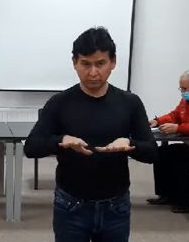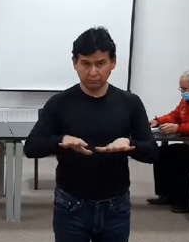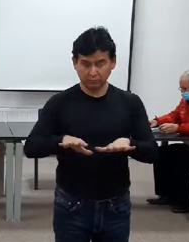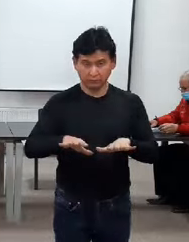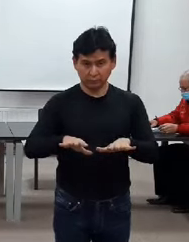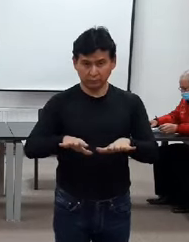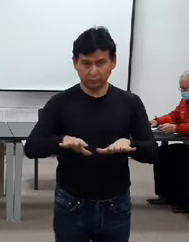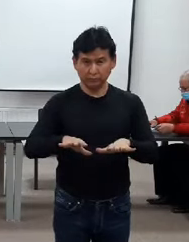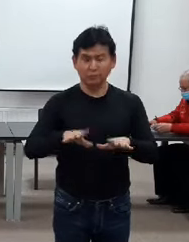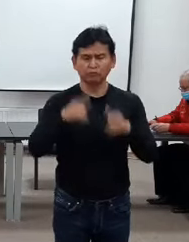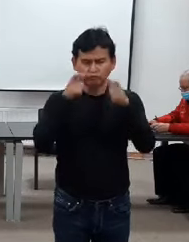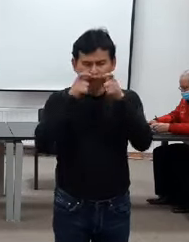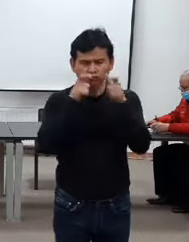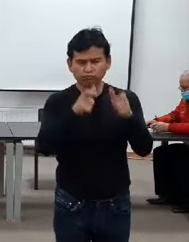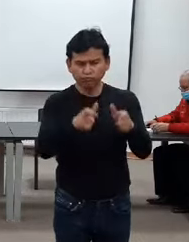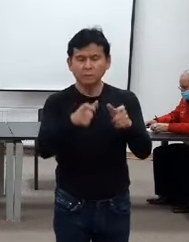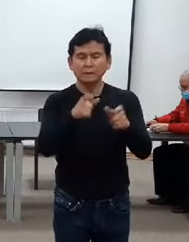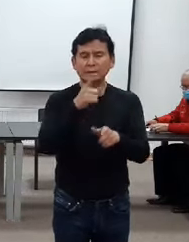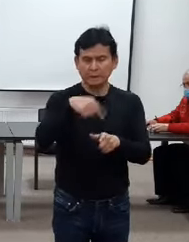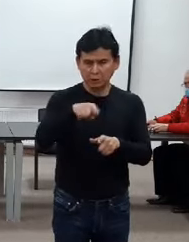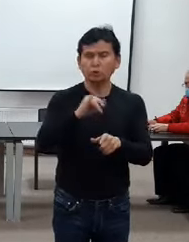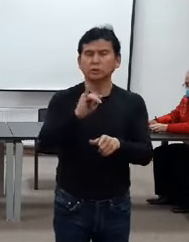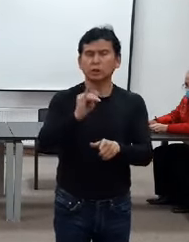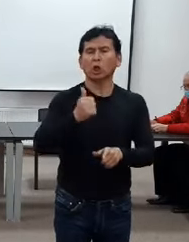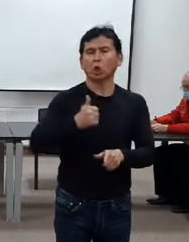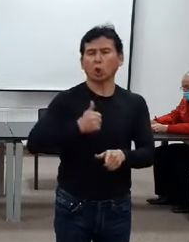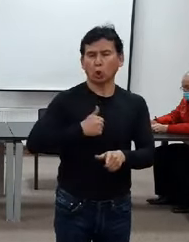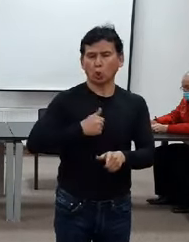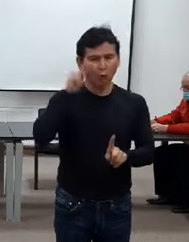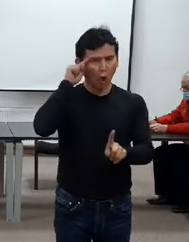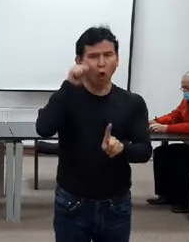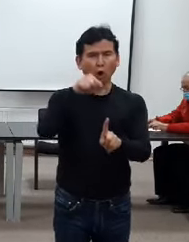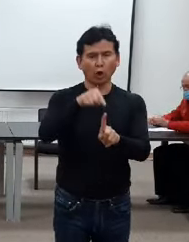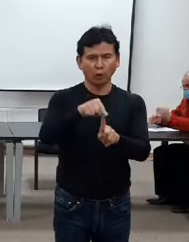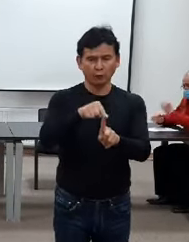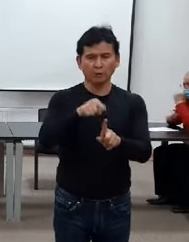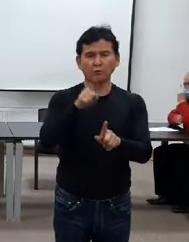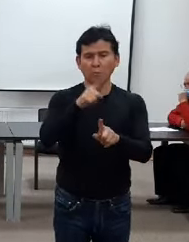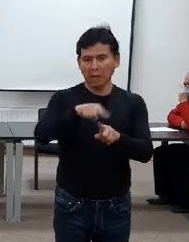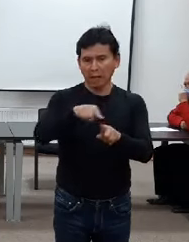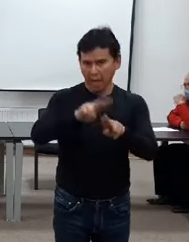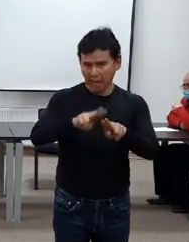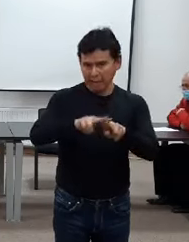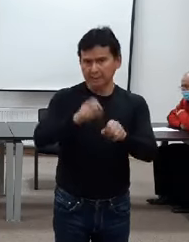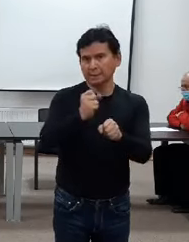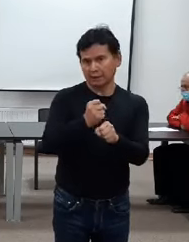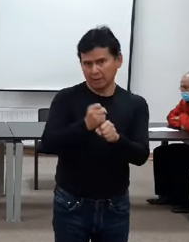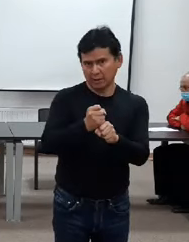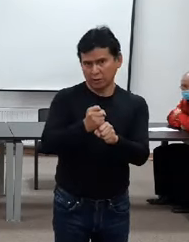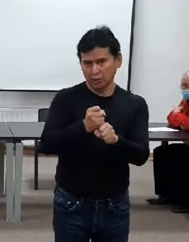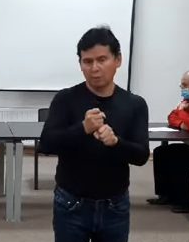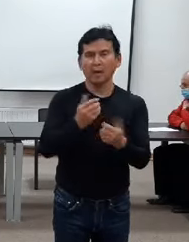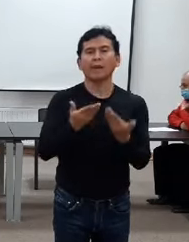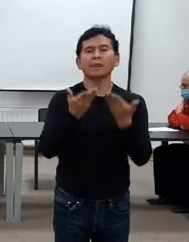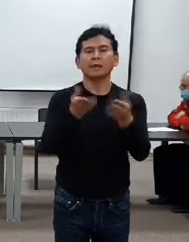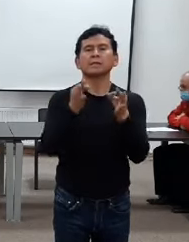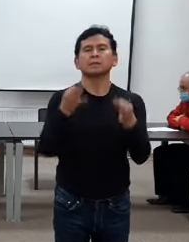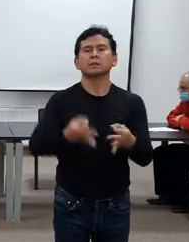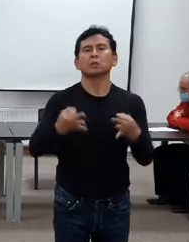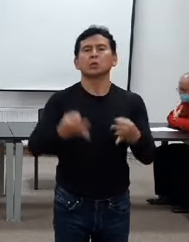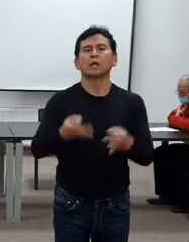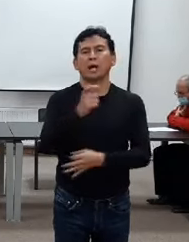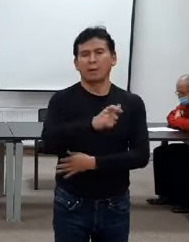digamos, su fiscalización y que ésta efectivamente cumpla los objetivos para los cuales han sido creadas, de manera de entregar seguridad a la ciudadanía.